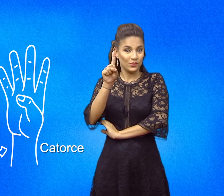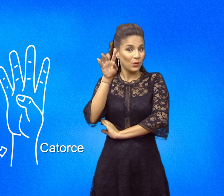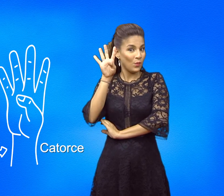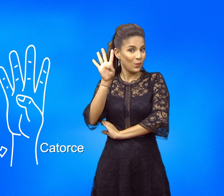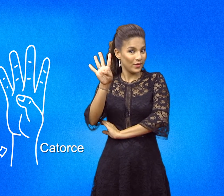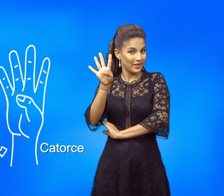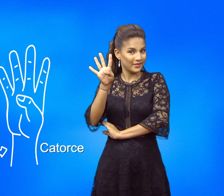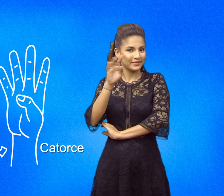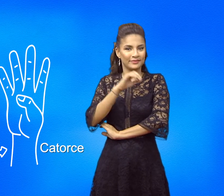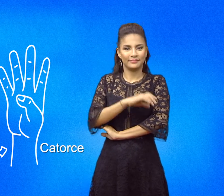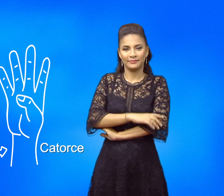14